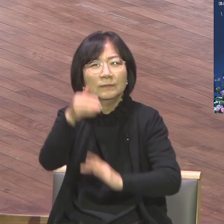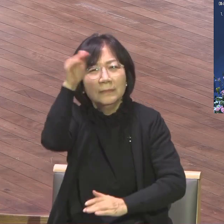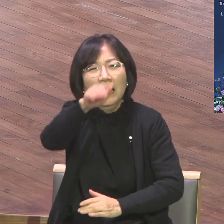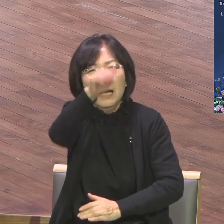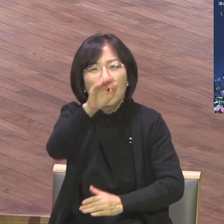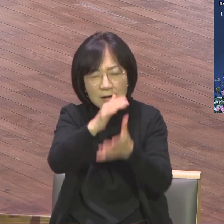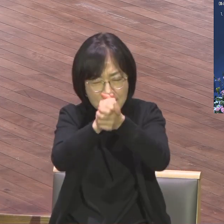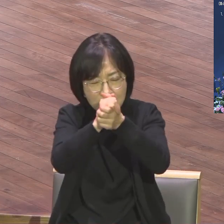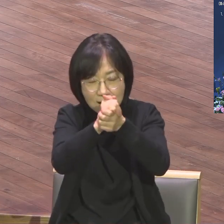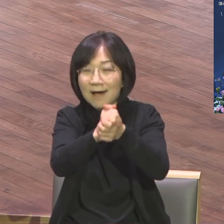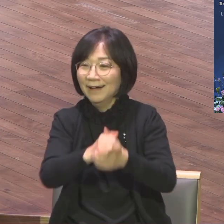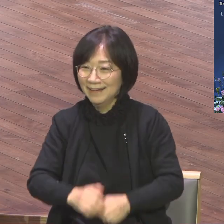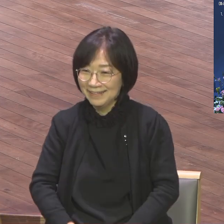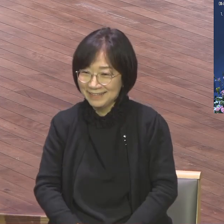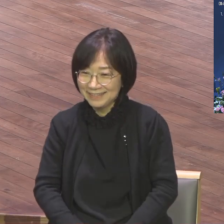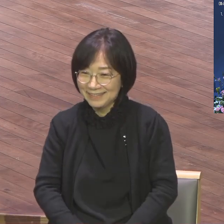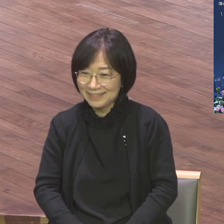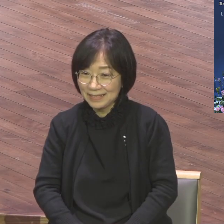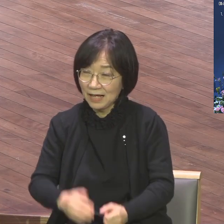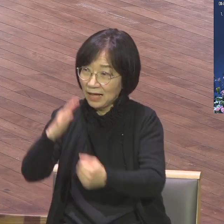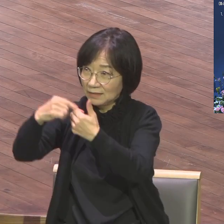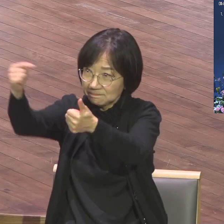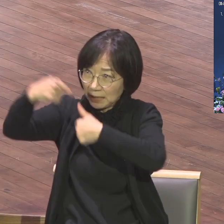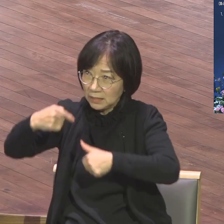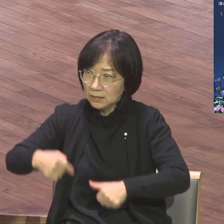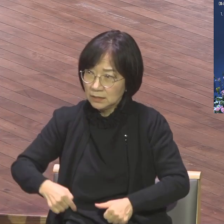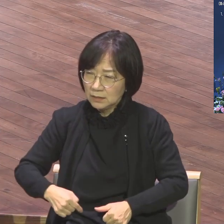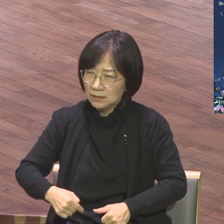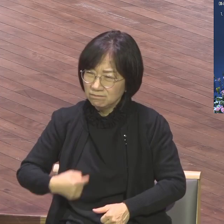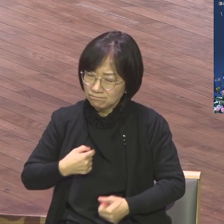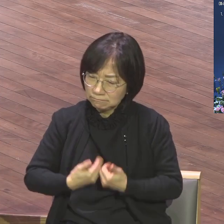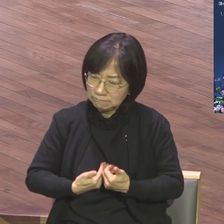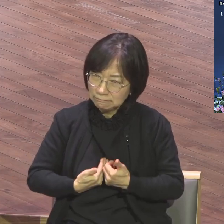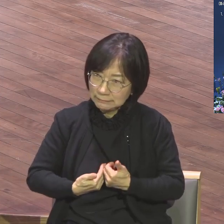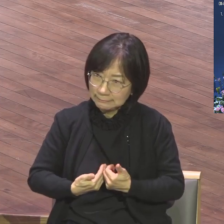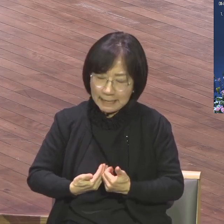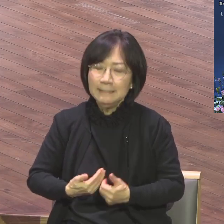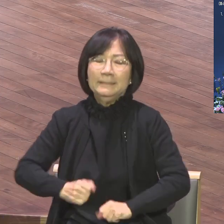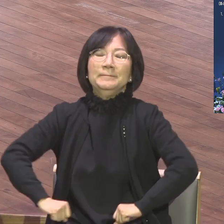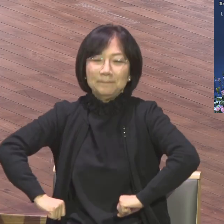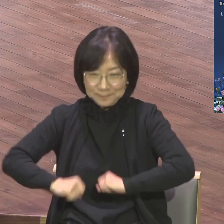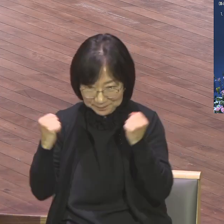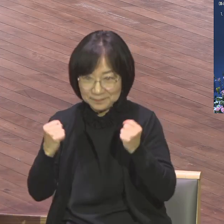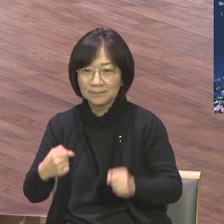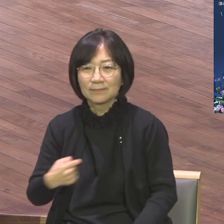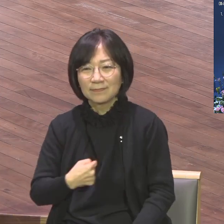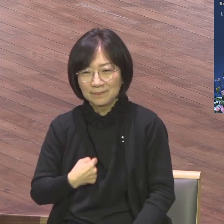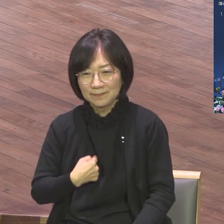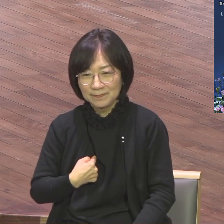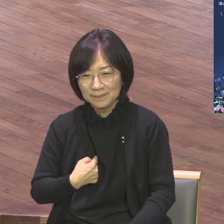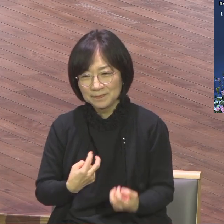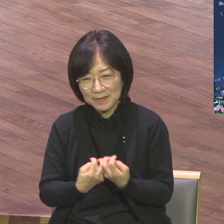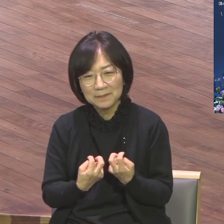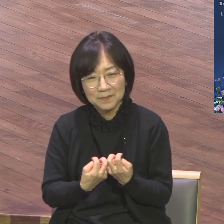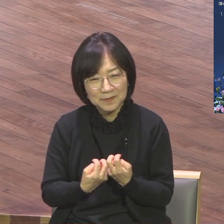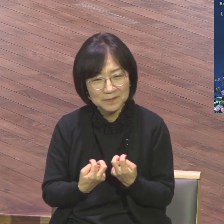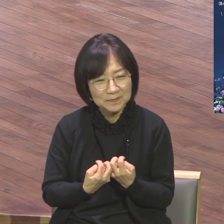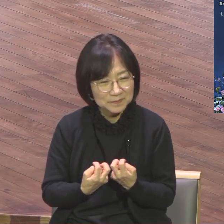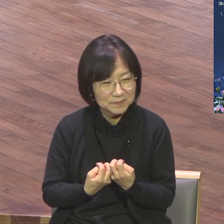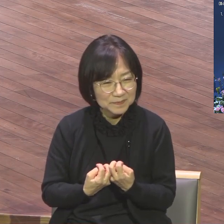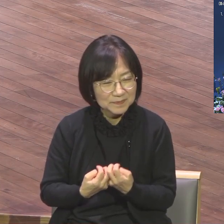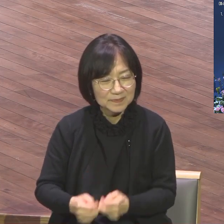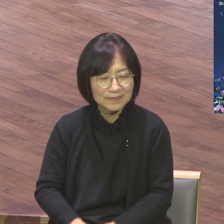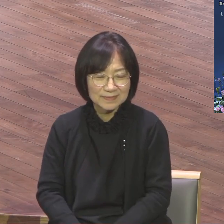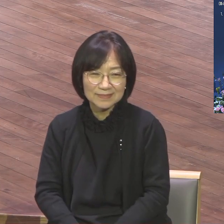하라는지 하나님의 산 역사를 그래서 체험하게 된 것입니다. 나를 죽이는 겁니다. 아니고는 할 수가